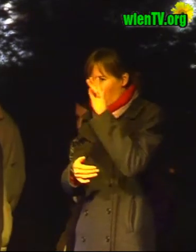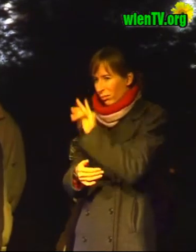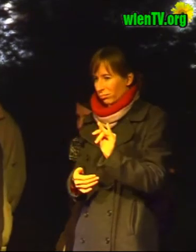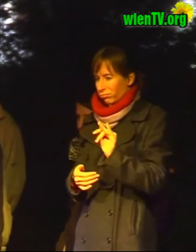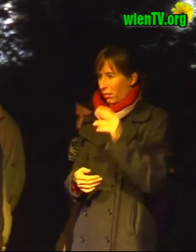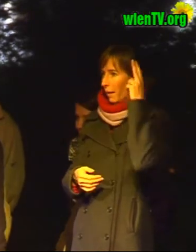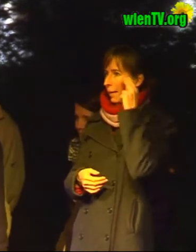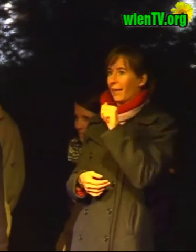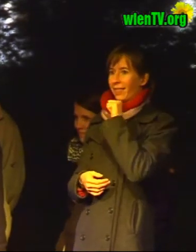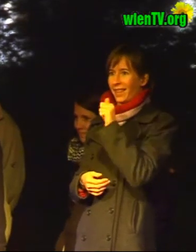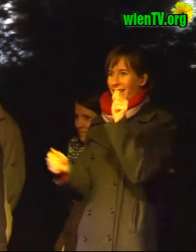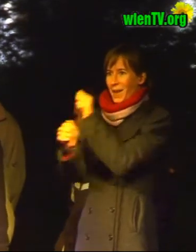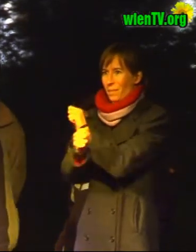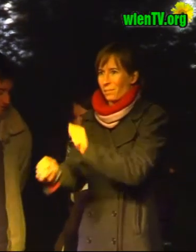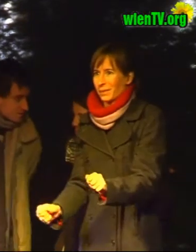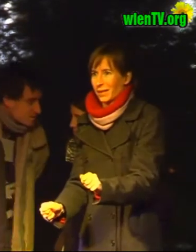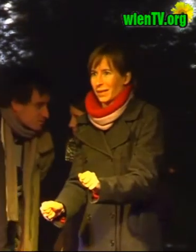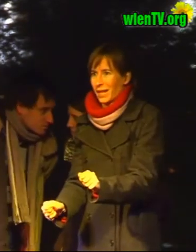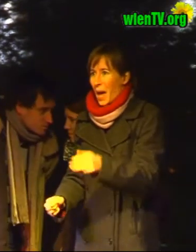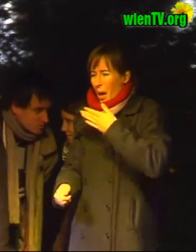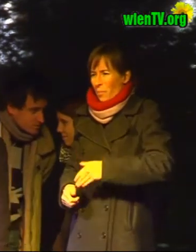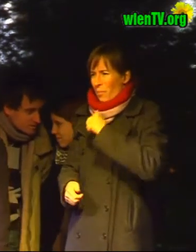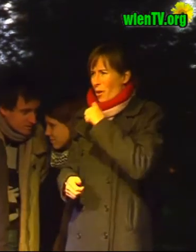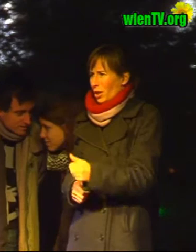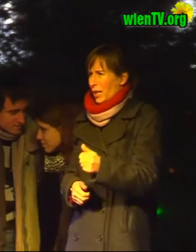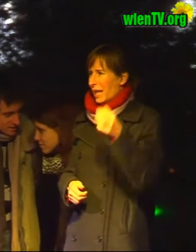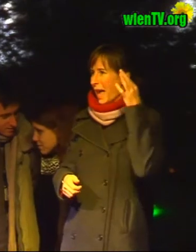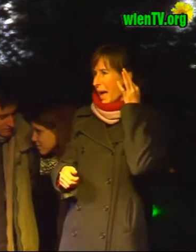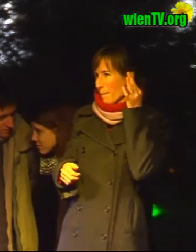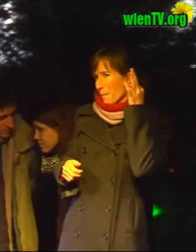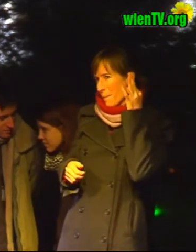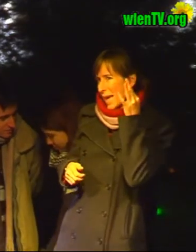ist. Wir haben genug von Mainstream-Ökonomie. Wir wollen endlich